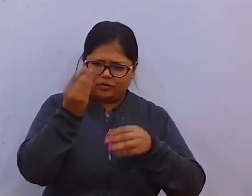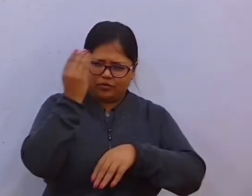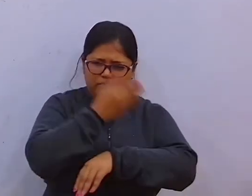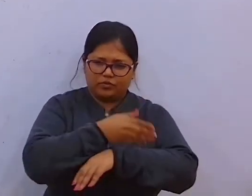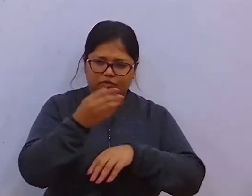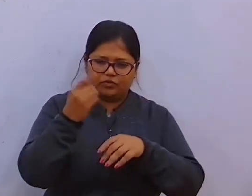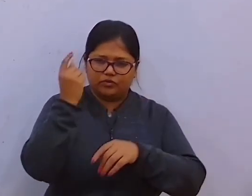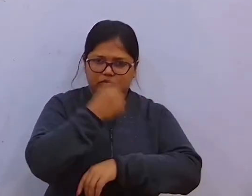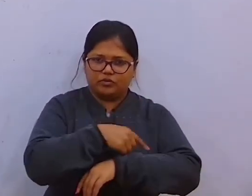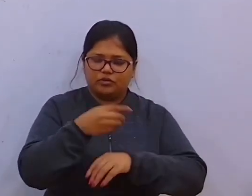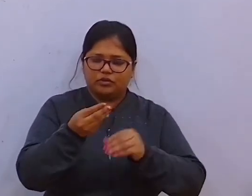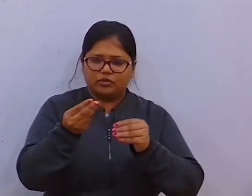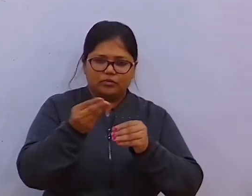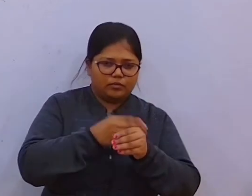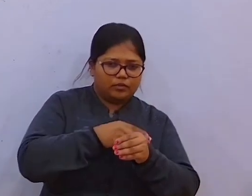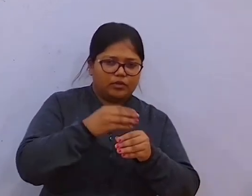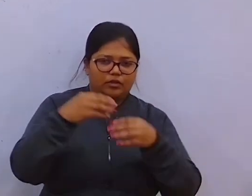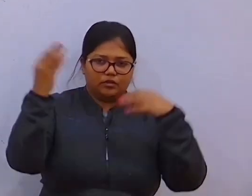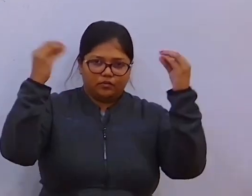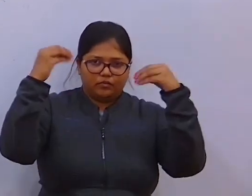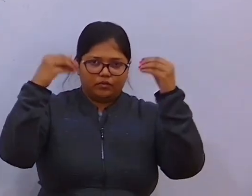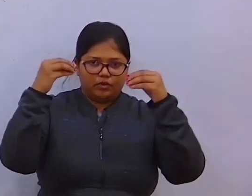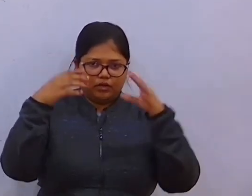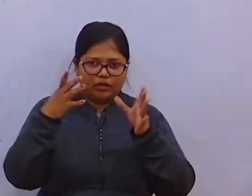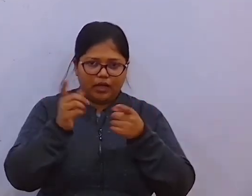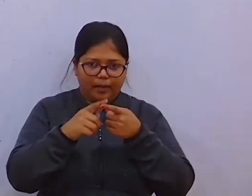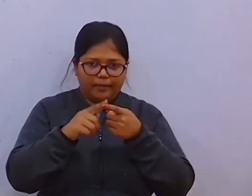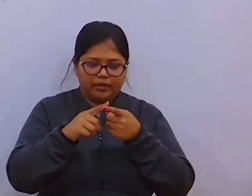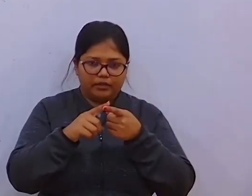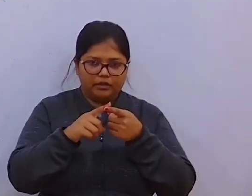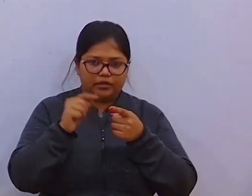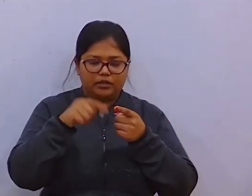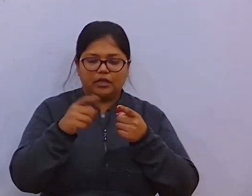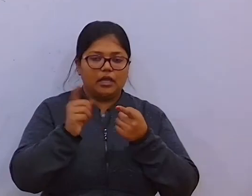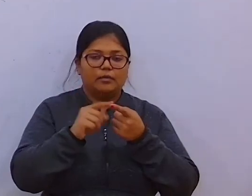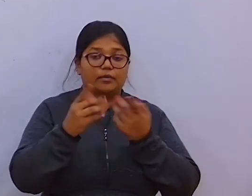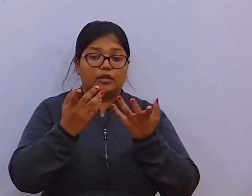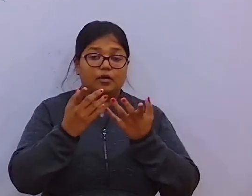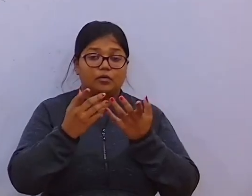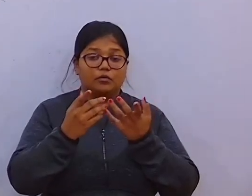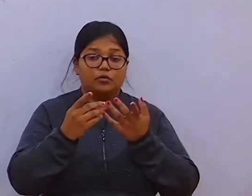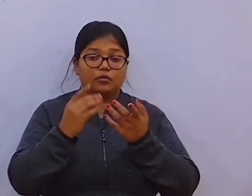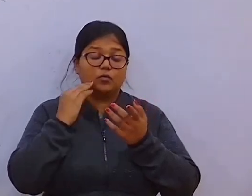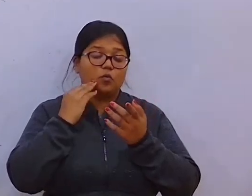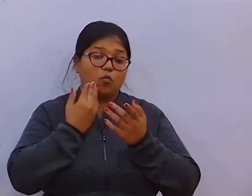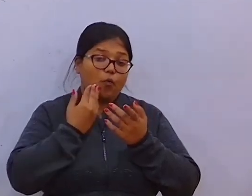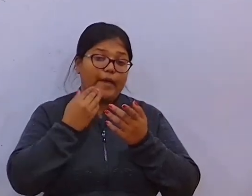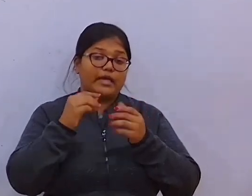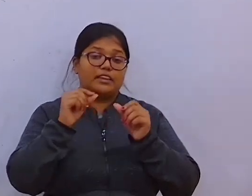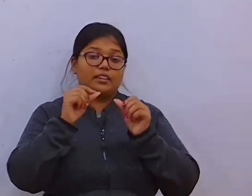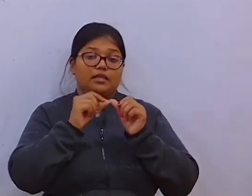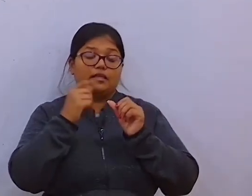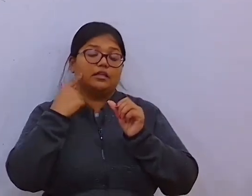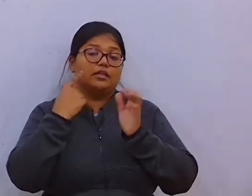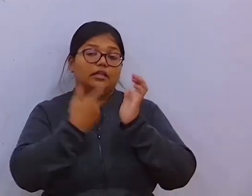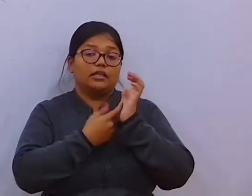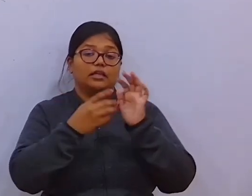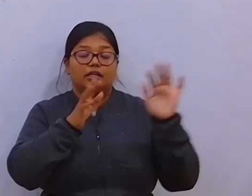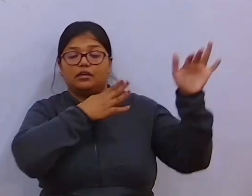शीत ऋतु में वर्षा का कारण कैसे होता है कि जब जो है पश्चिमी